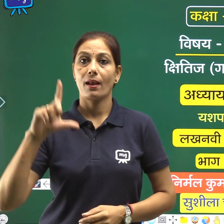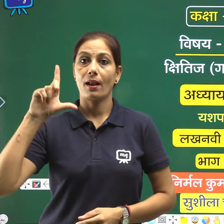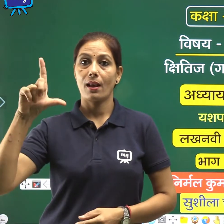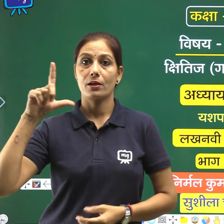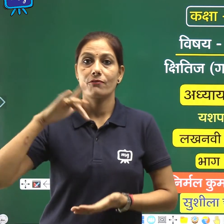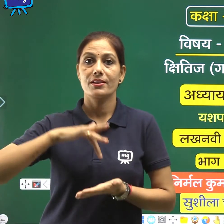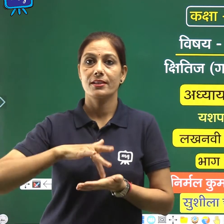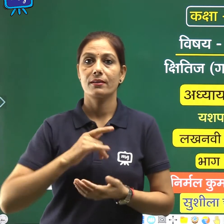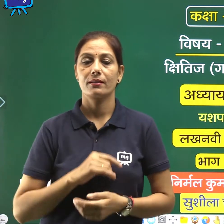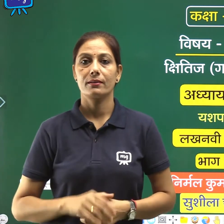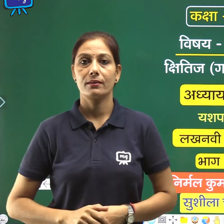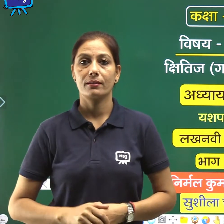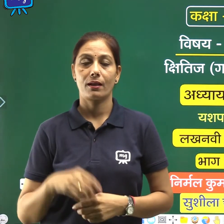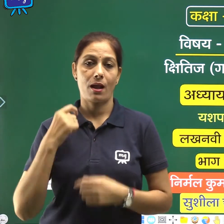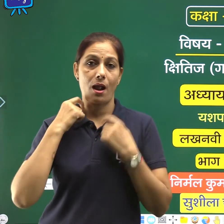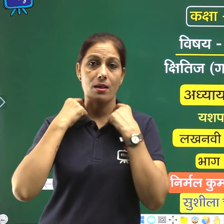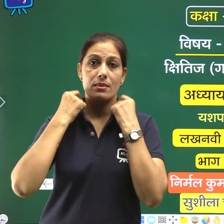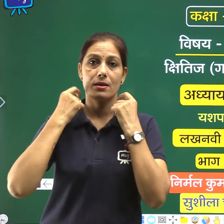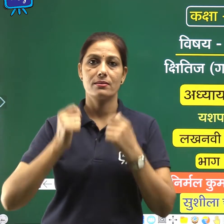लखनवी अंदाज।